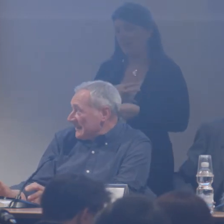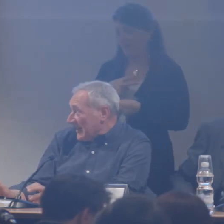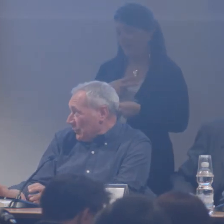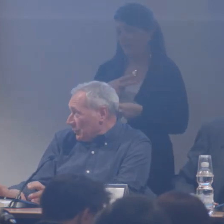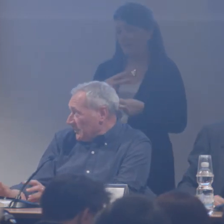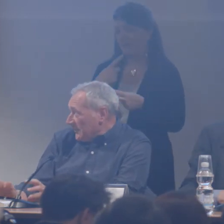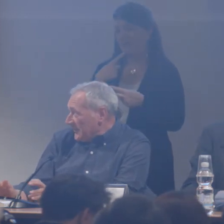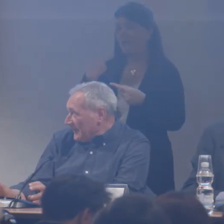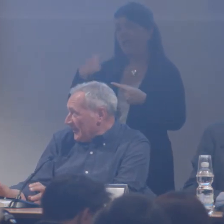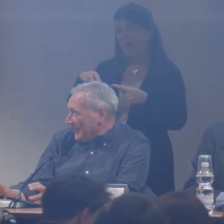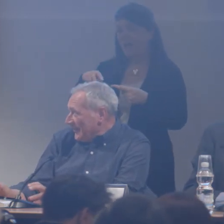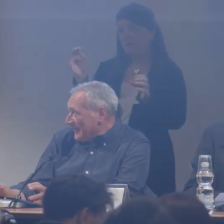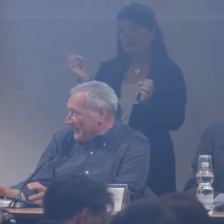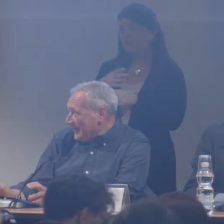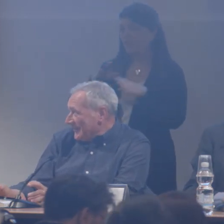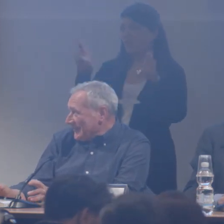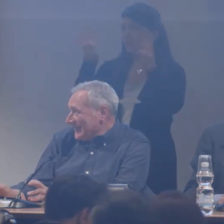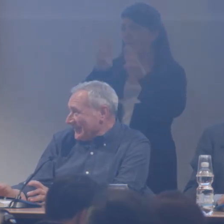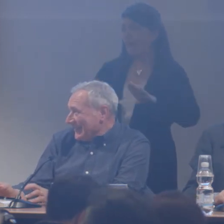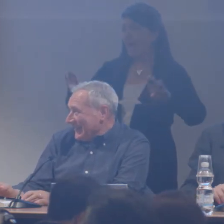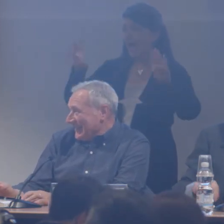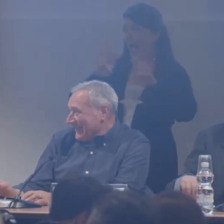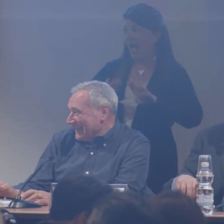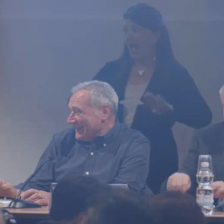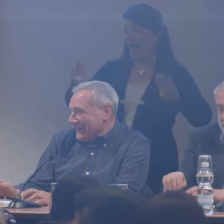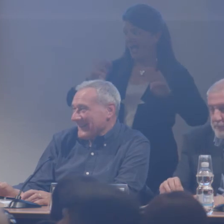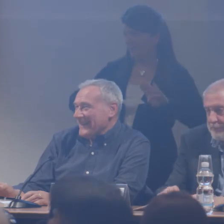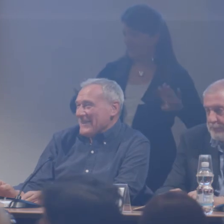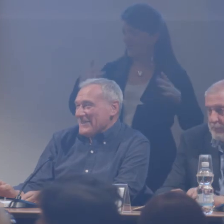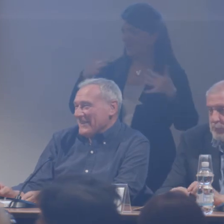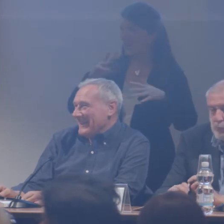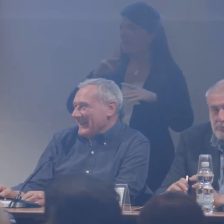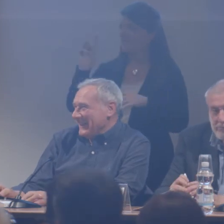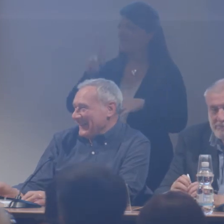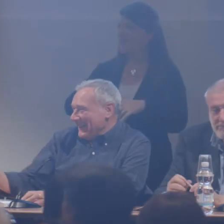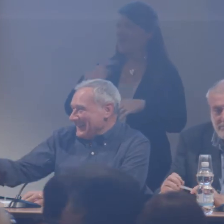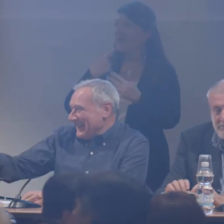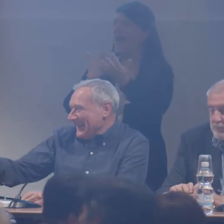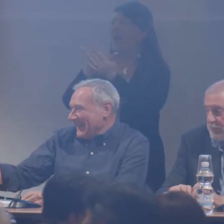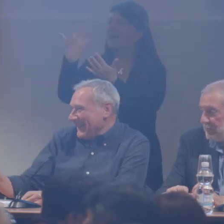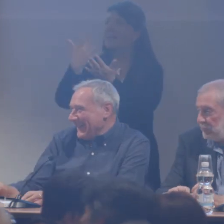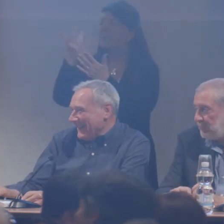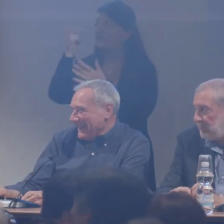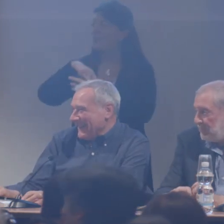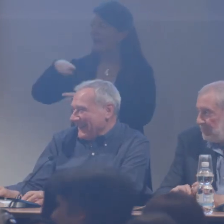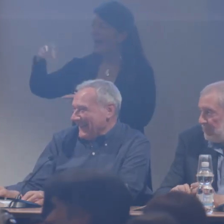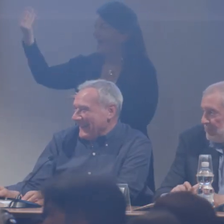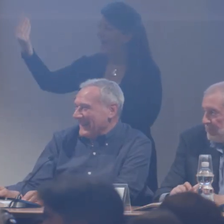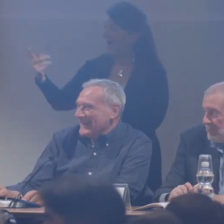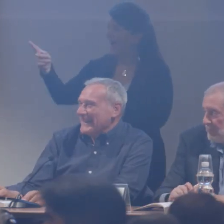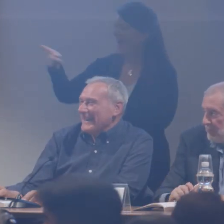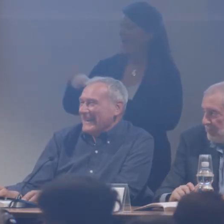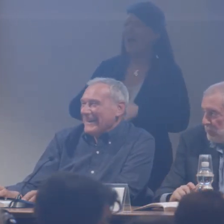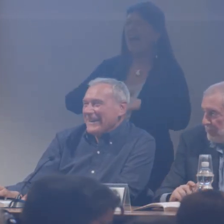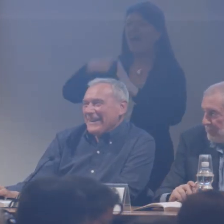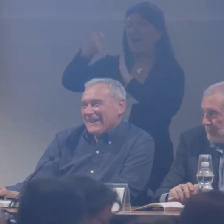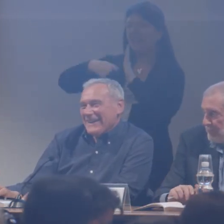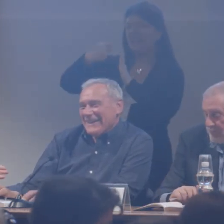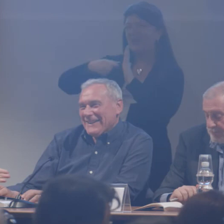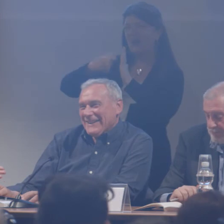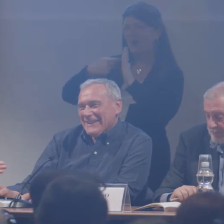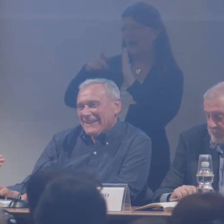in teatro, quindi questa... Ma ha recitato male sicuramente, no, c'è l'attore che... No, però